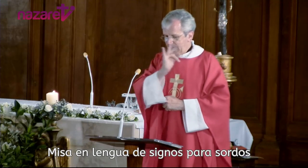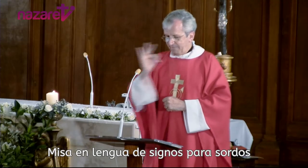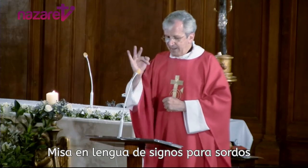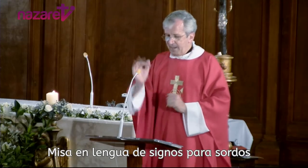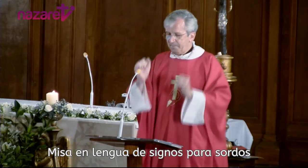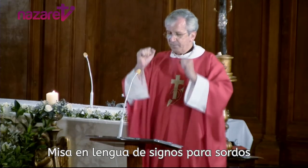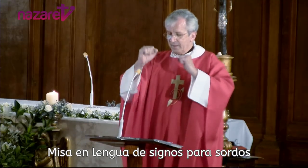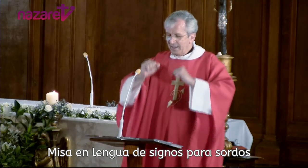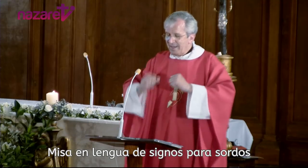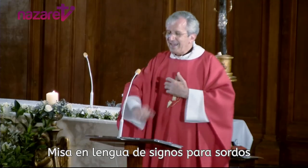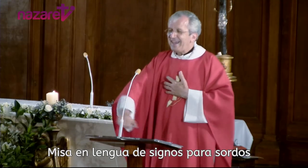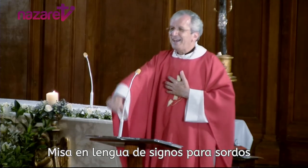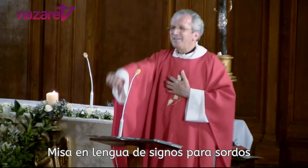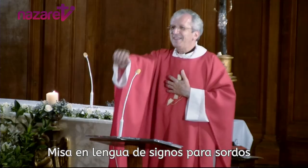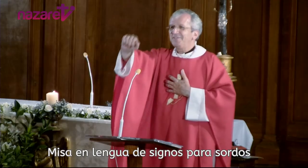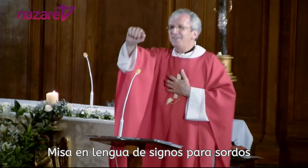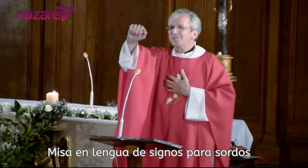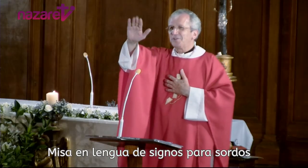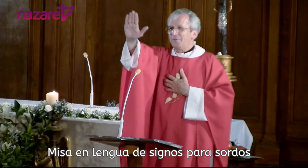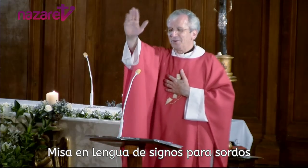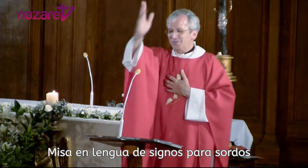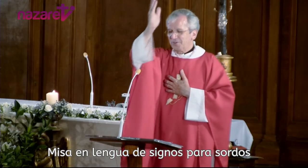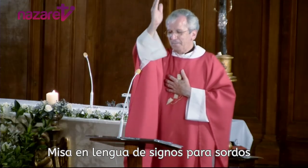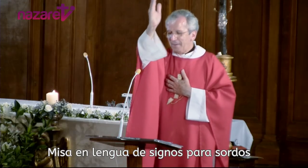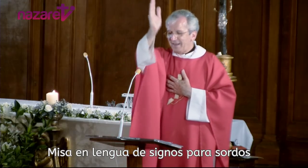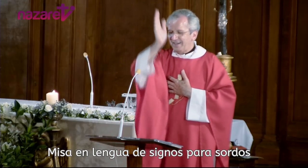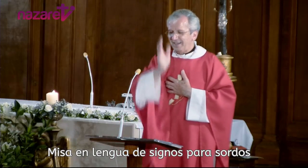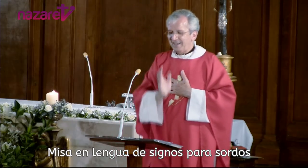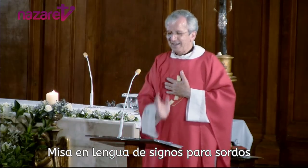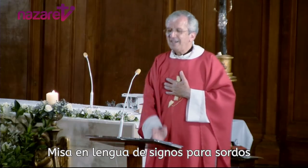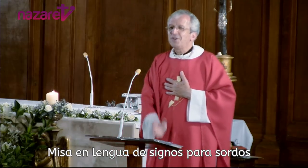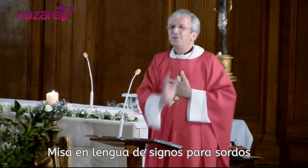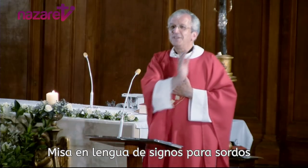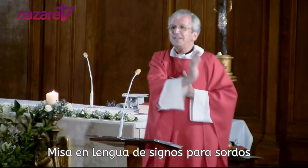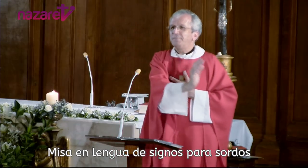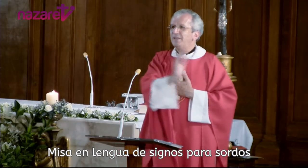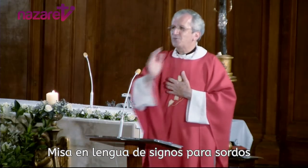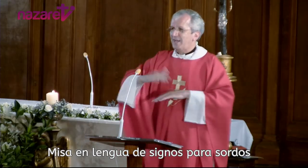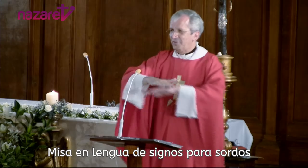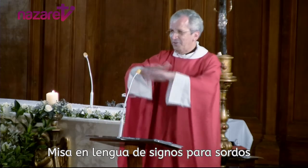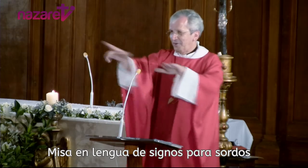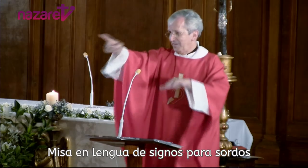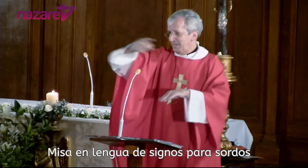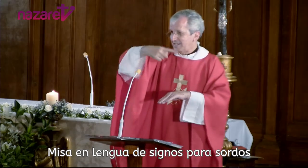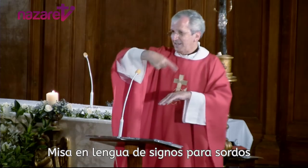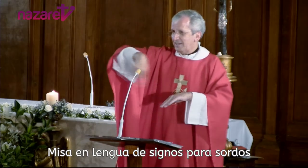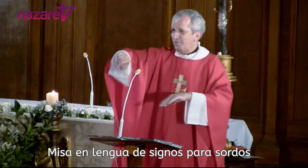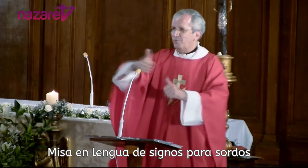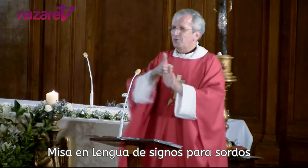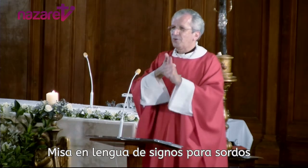fe. Amén. Y la bendición de Dios Todopoderoso, Padre, Hijo y Espíritu Santo, descienda sobre vosotros